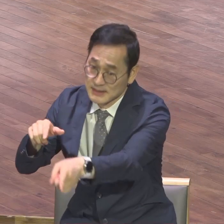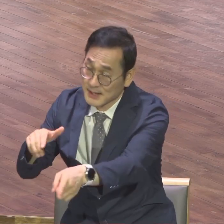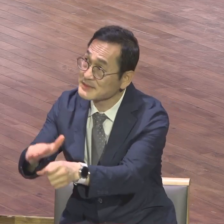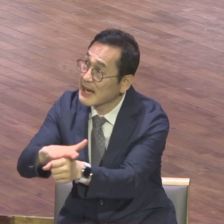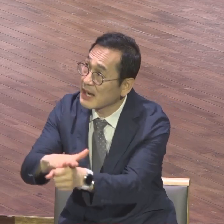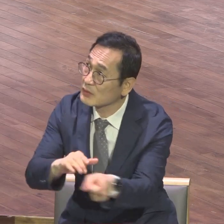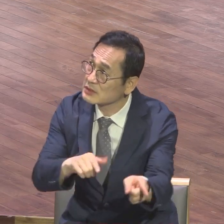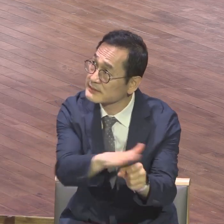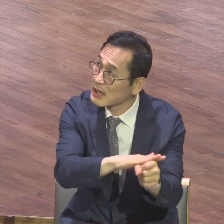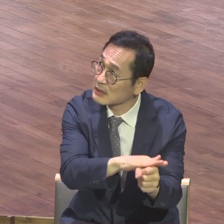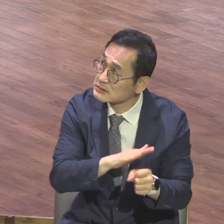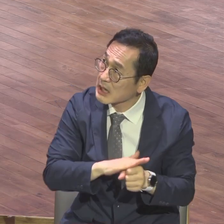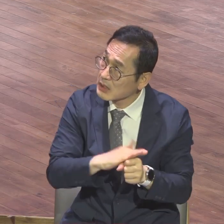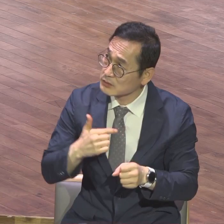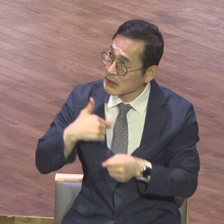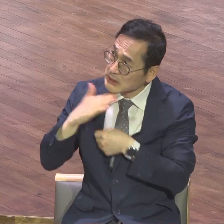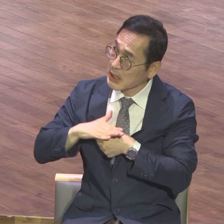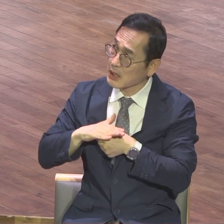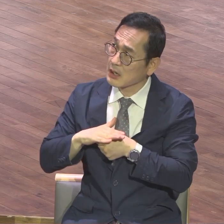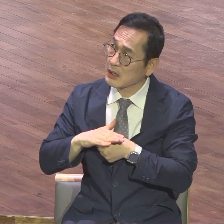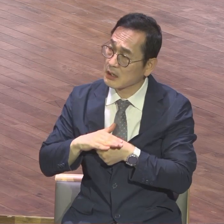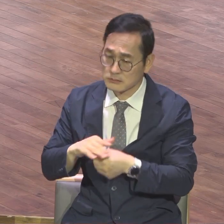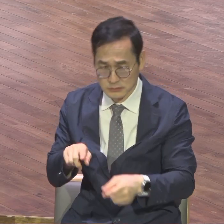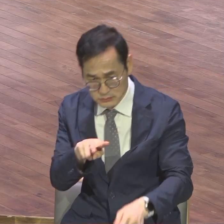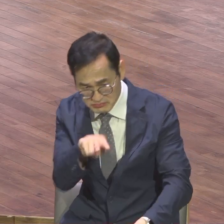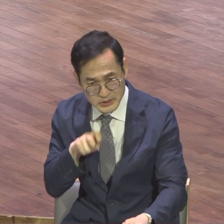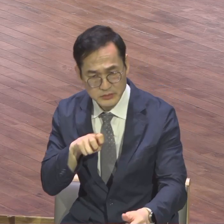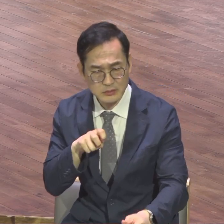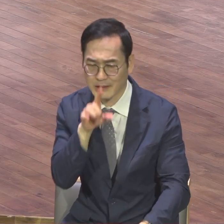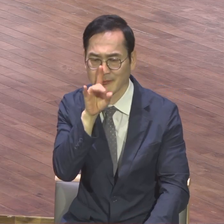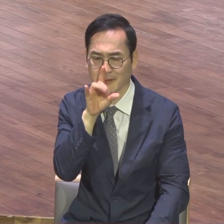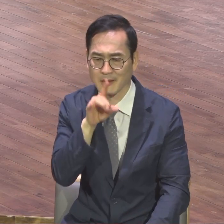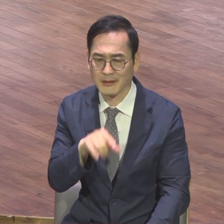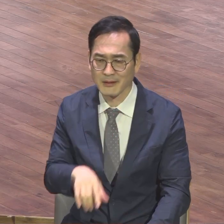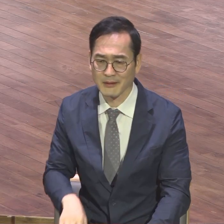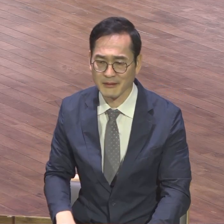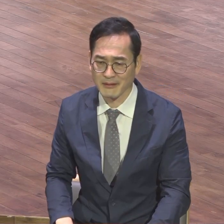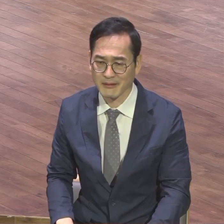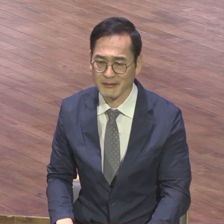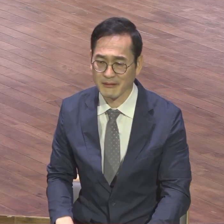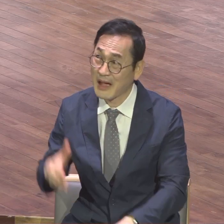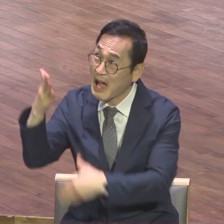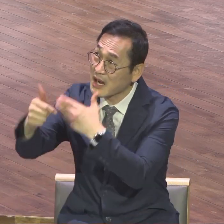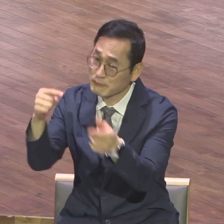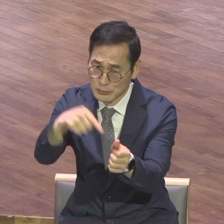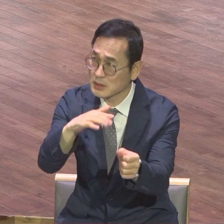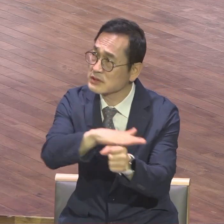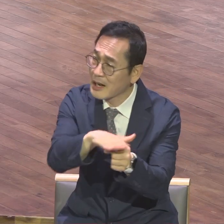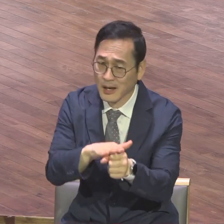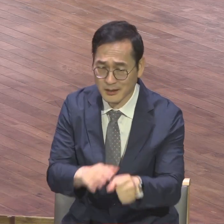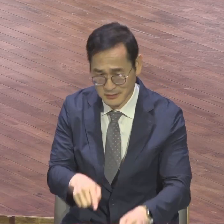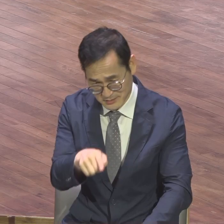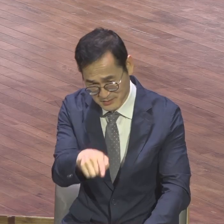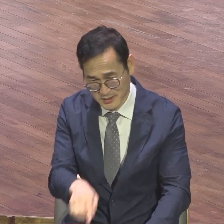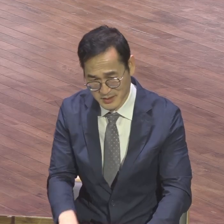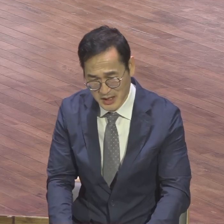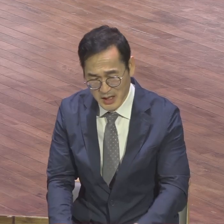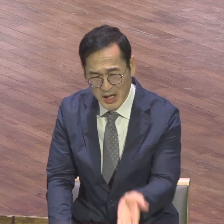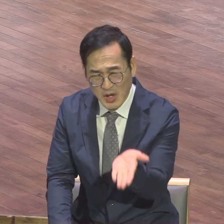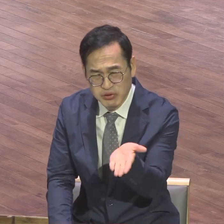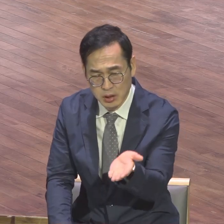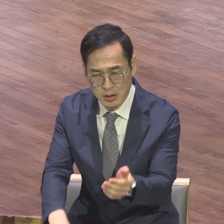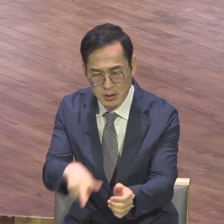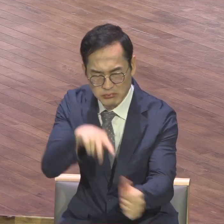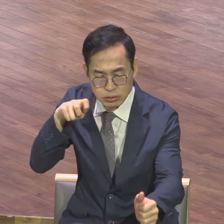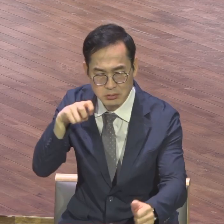다 같은 성령 안에 있는 분들이. 그런데 감히 어떻게 내가 누가 꼴보고 싶다 누굴 판단한다는 게 얼마나 교만한